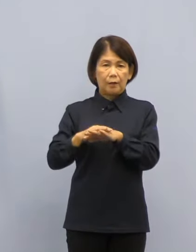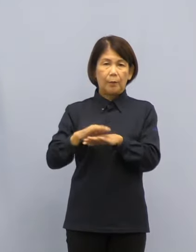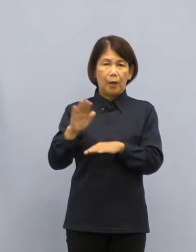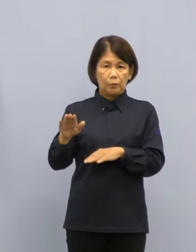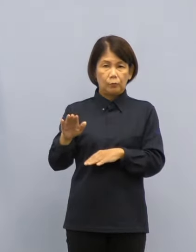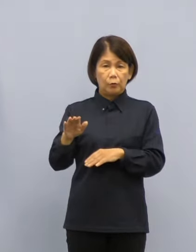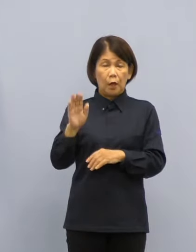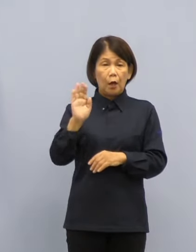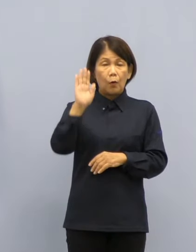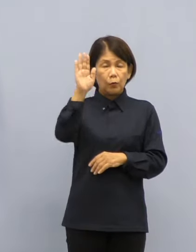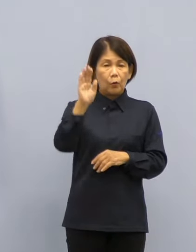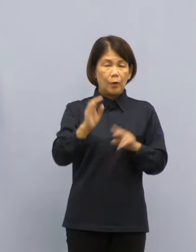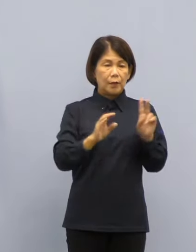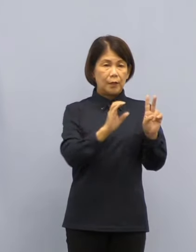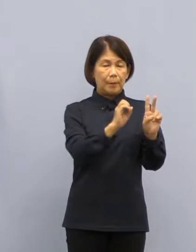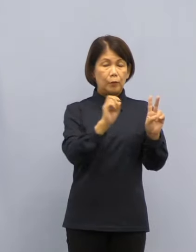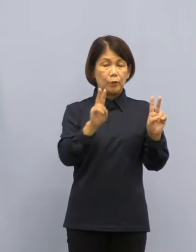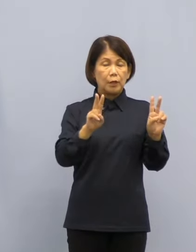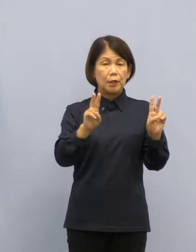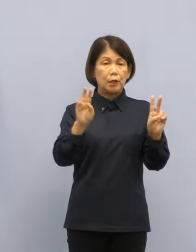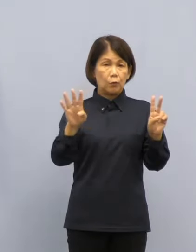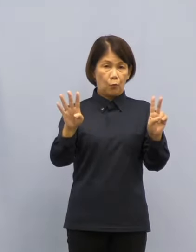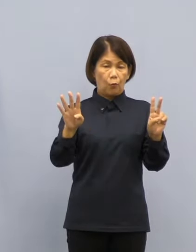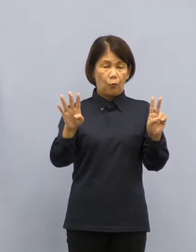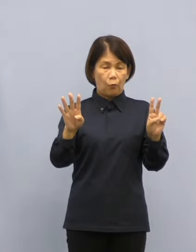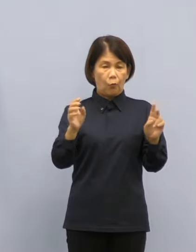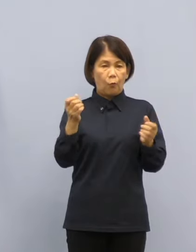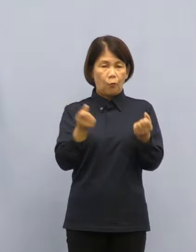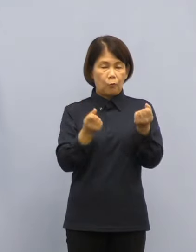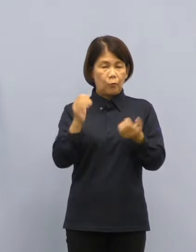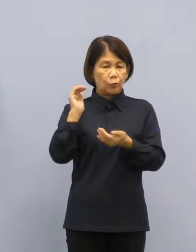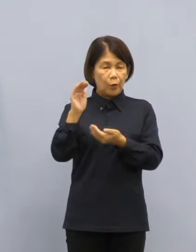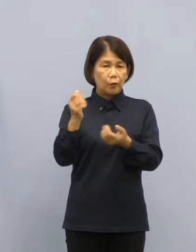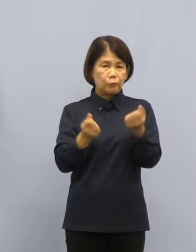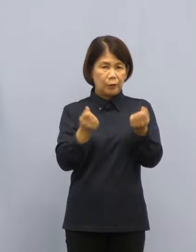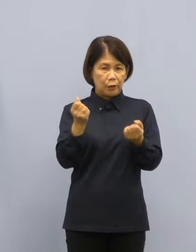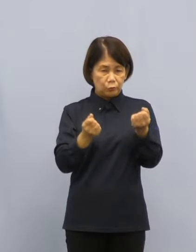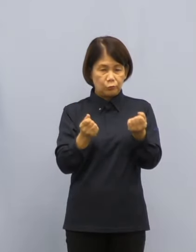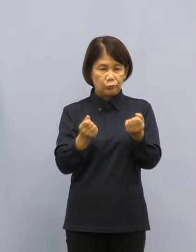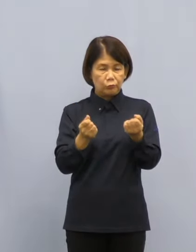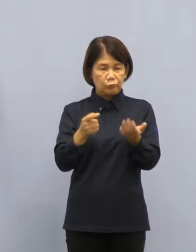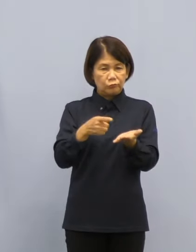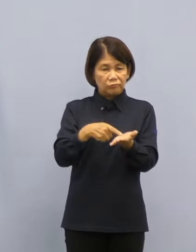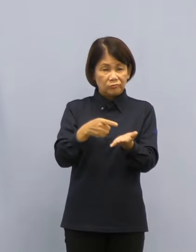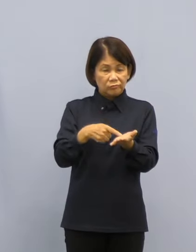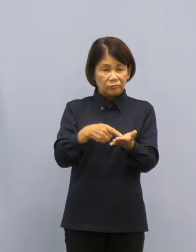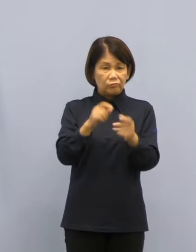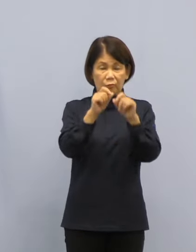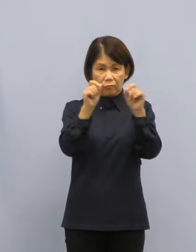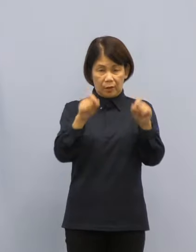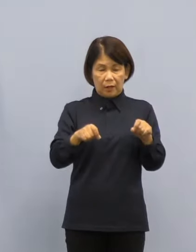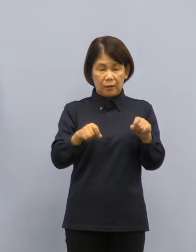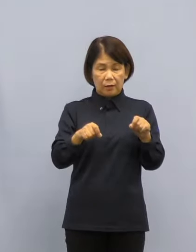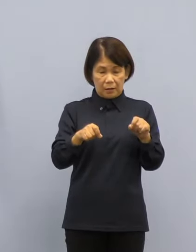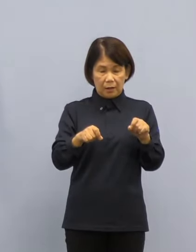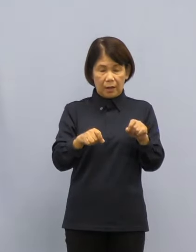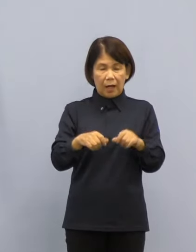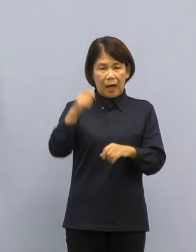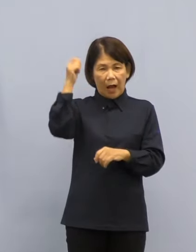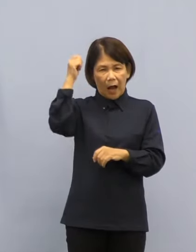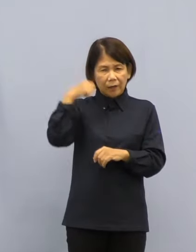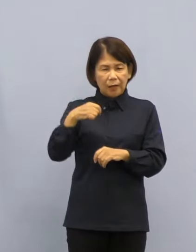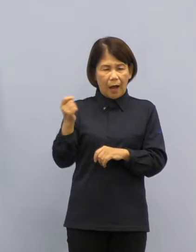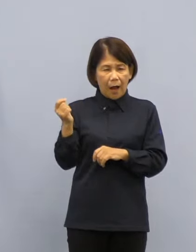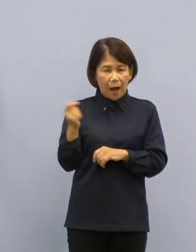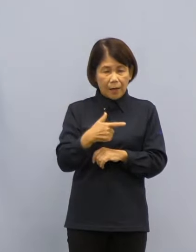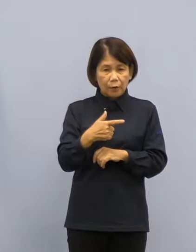のようにドライバー不足がなる中で朝一に例えば1便でも2便でも生鮮食品を果